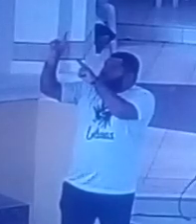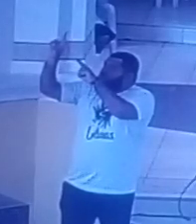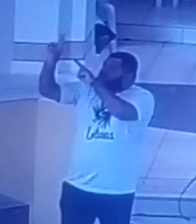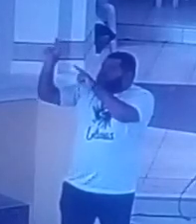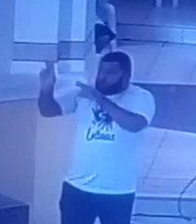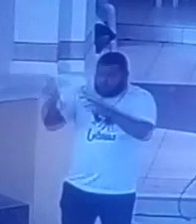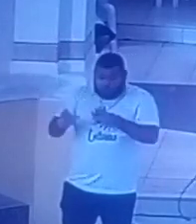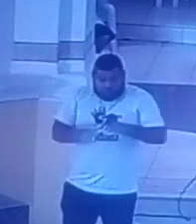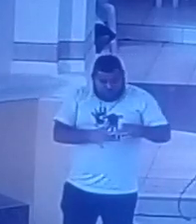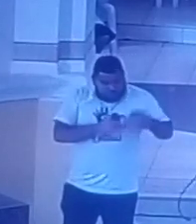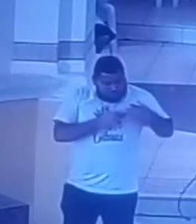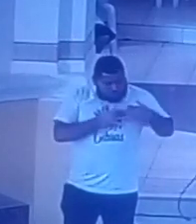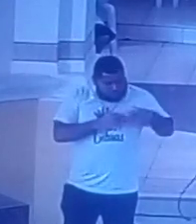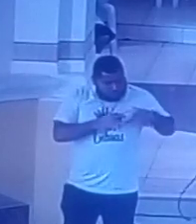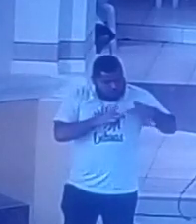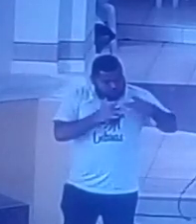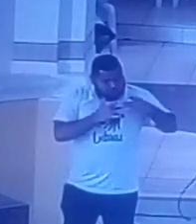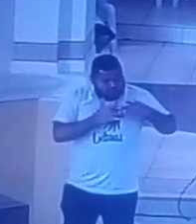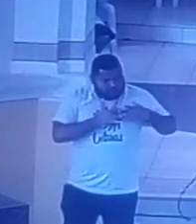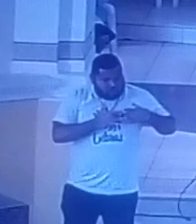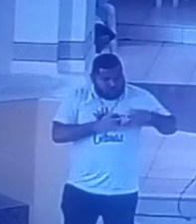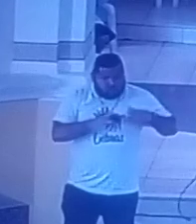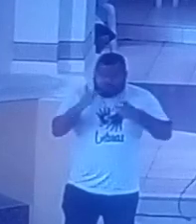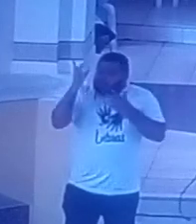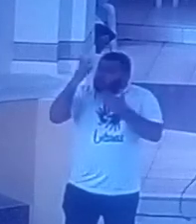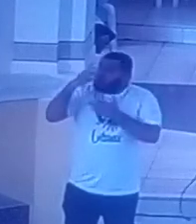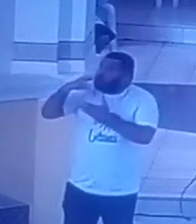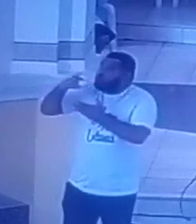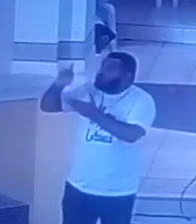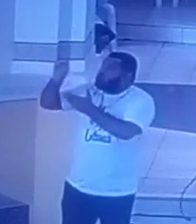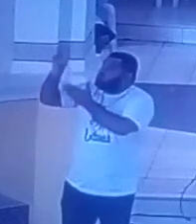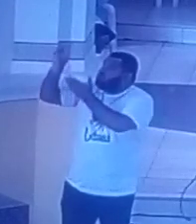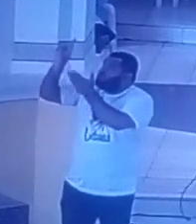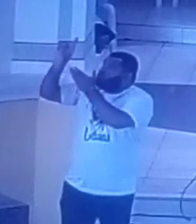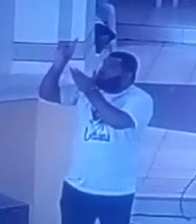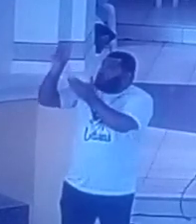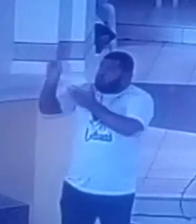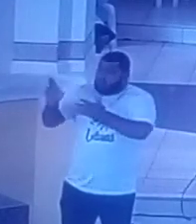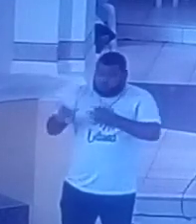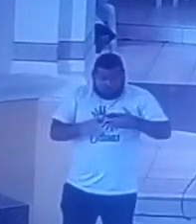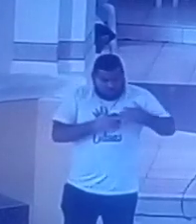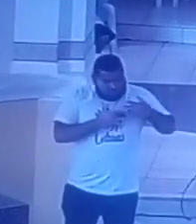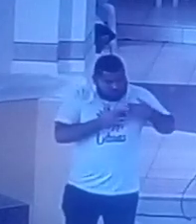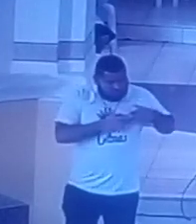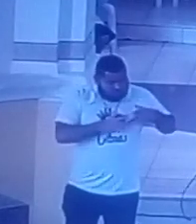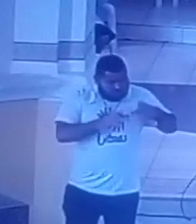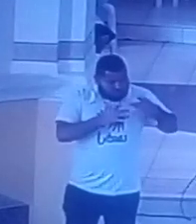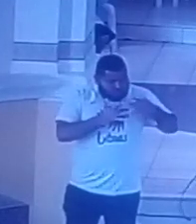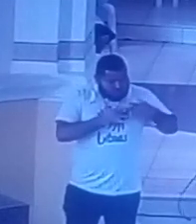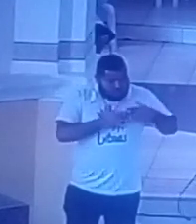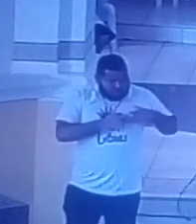senhor tende piedade ó senhor t